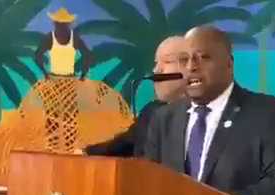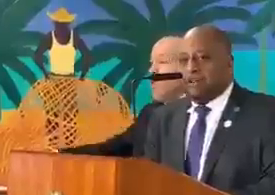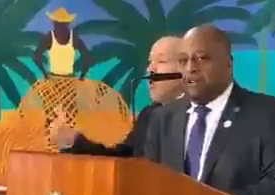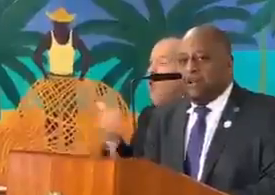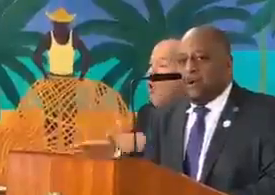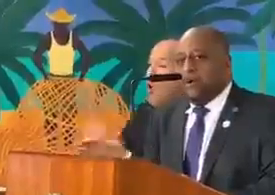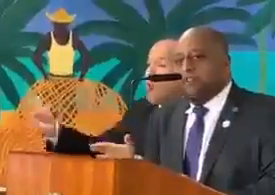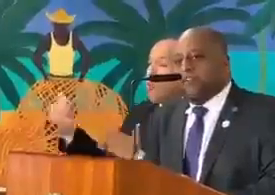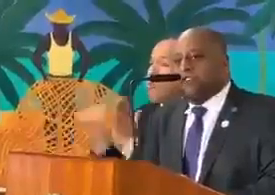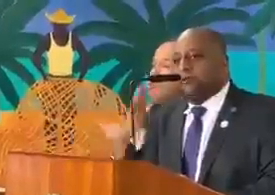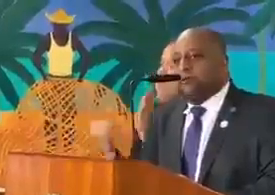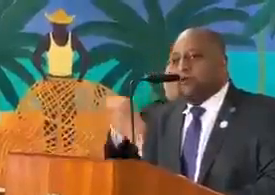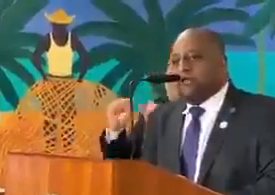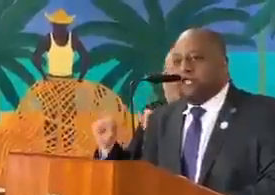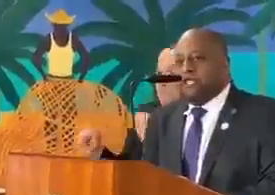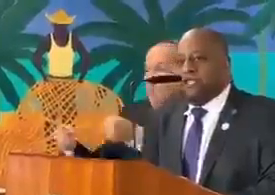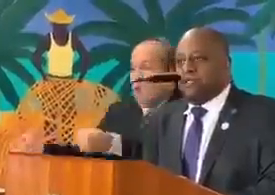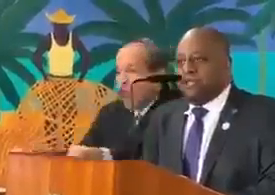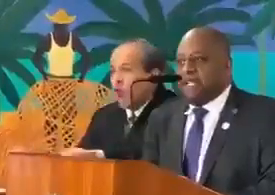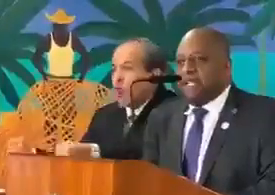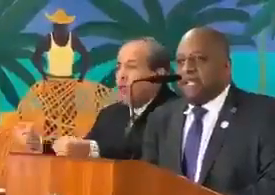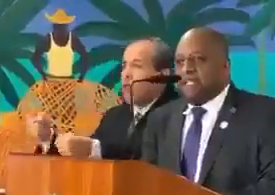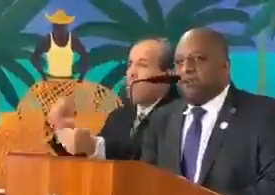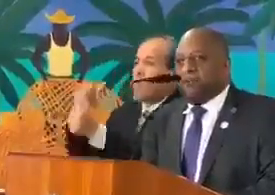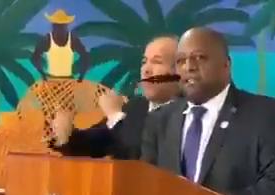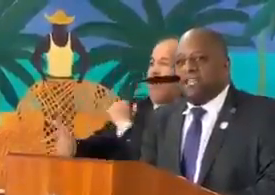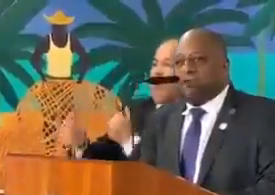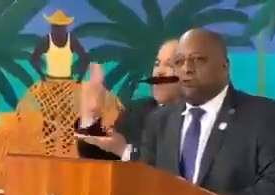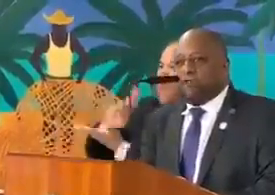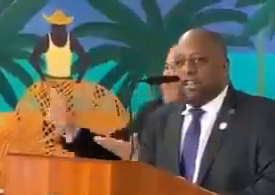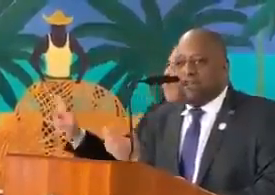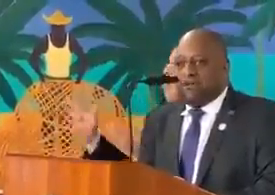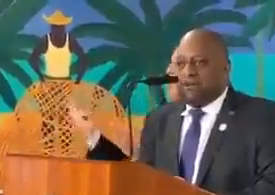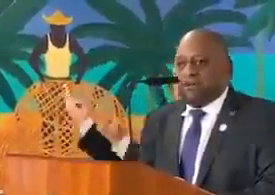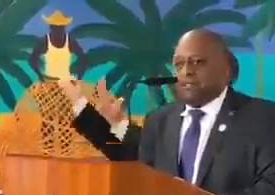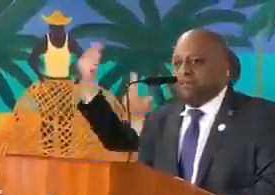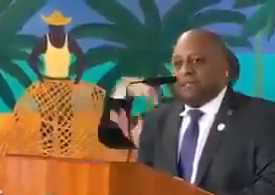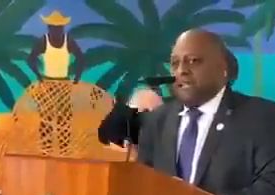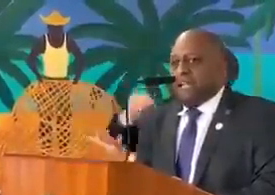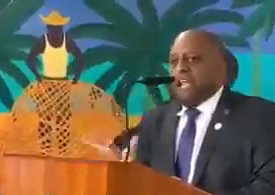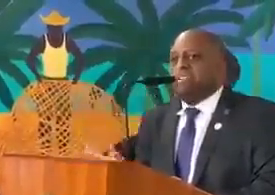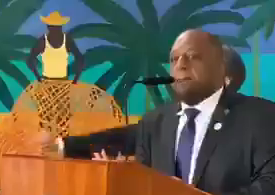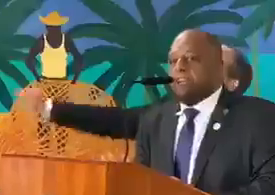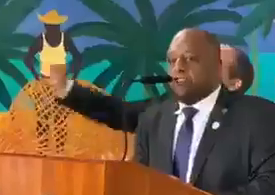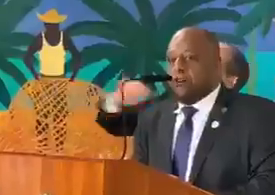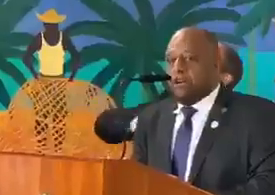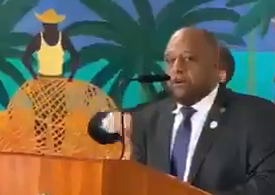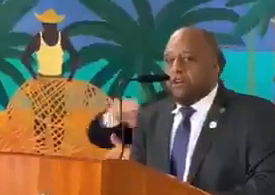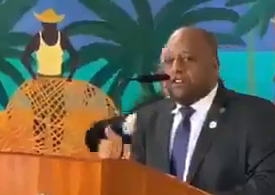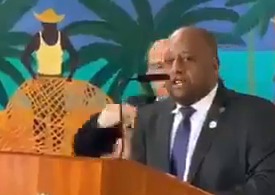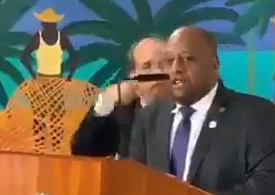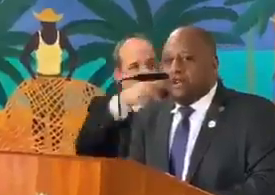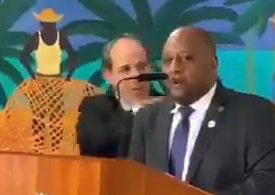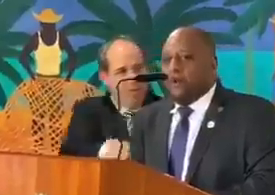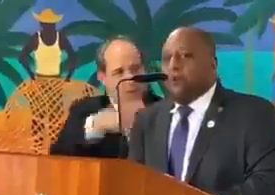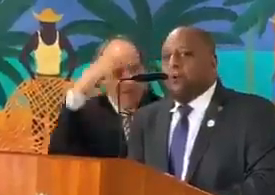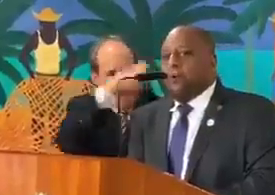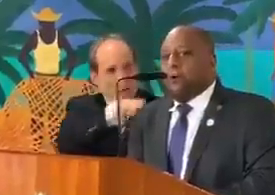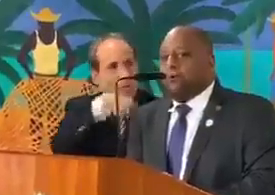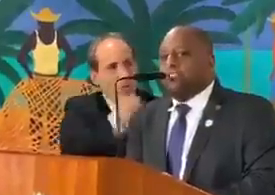esporte universitário como efeito no mundo inteiro. Então, o presidente Bolsonaro entra para a história hoje